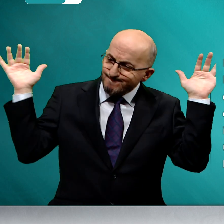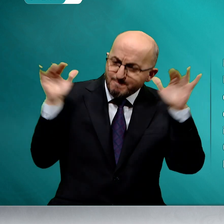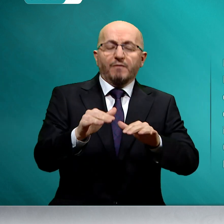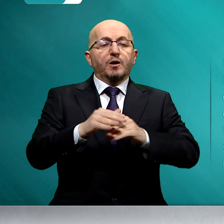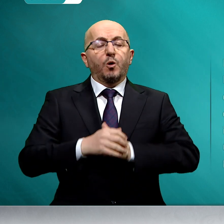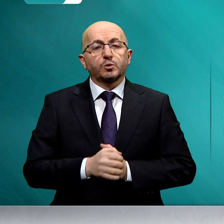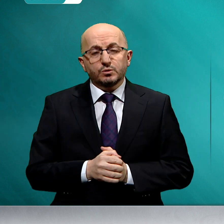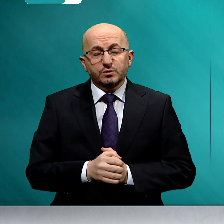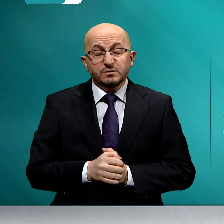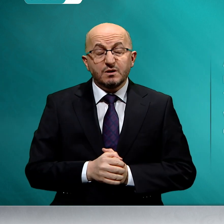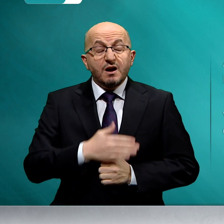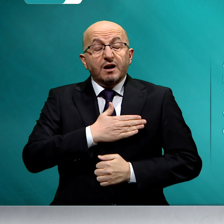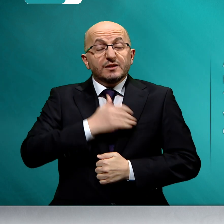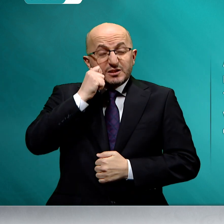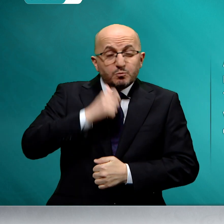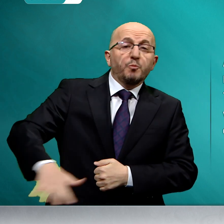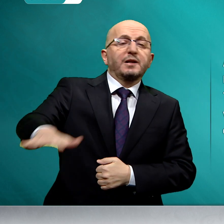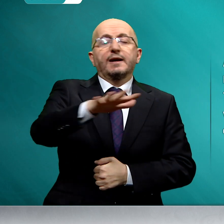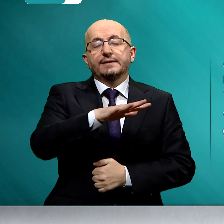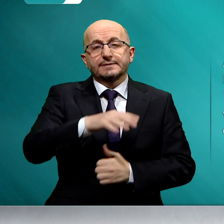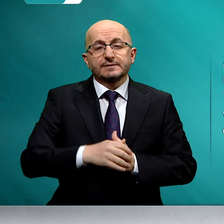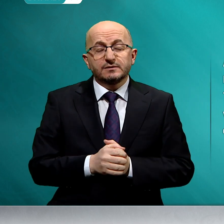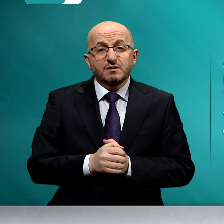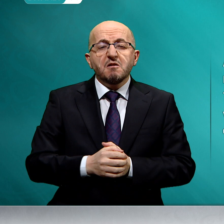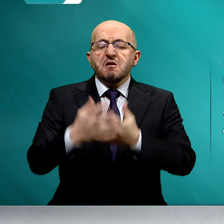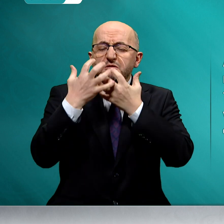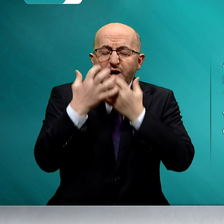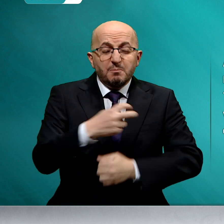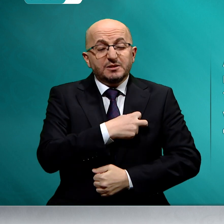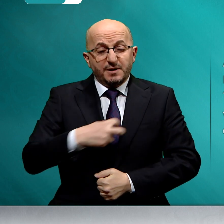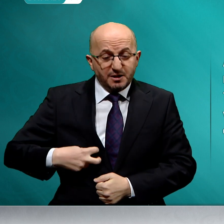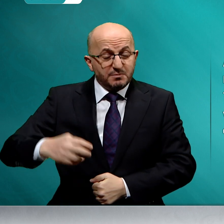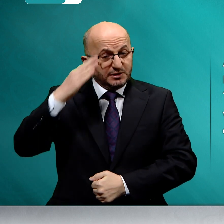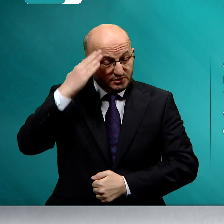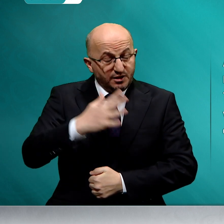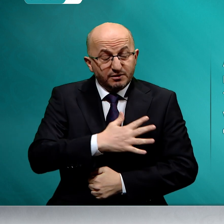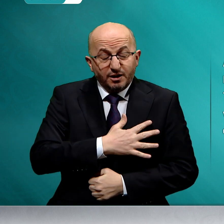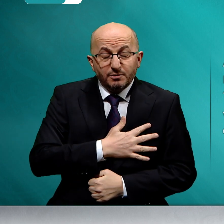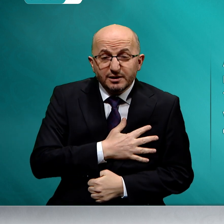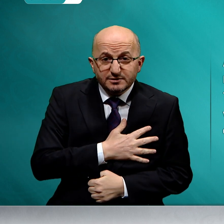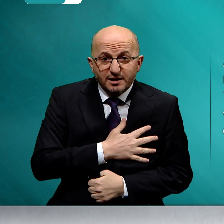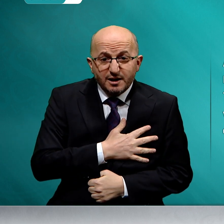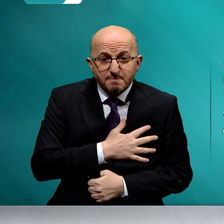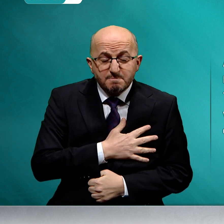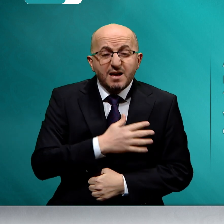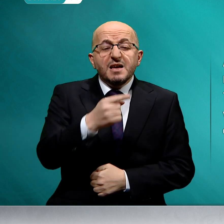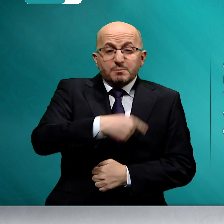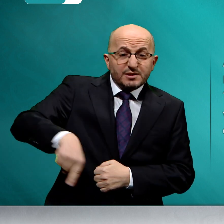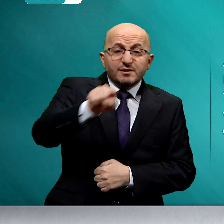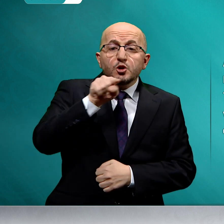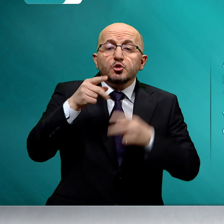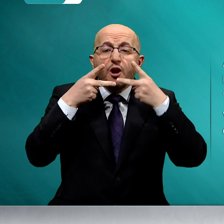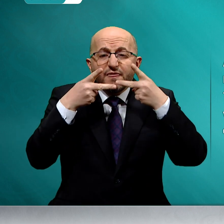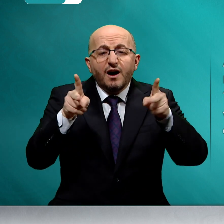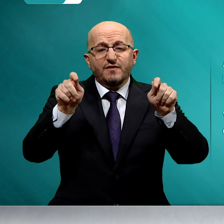olduk. Aziz müminler, rahmet peygamberi sallallahu aleyhi ve sellem bizleri